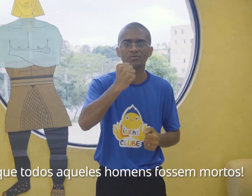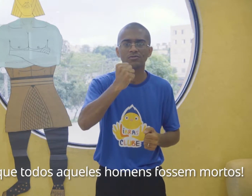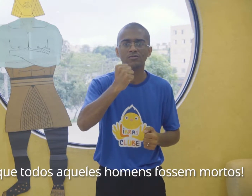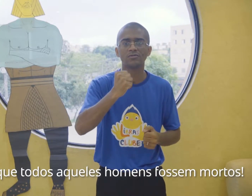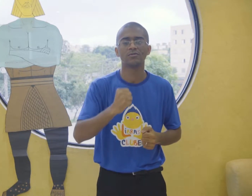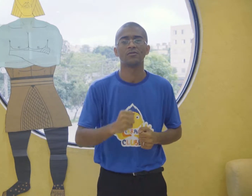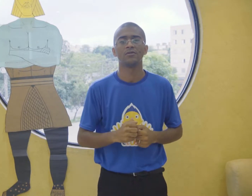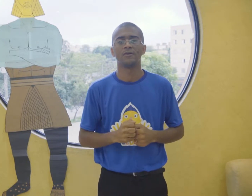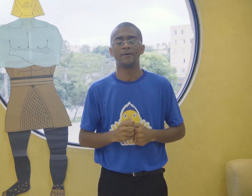mortos.